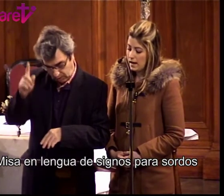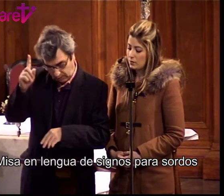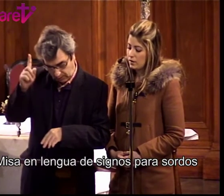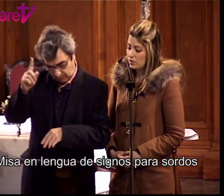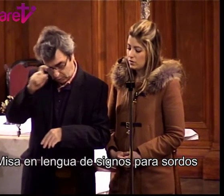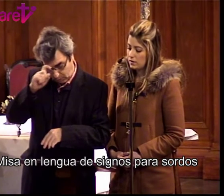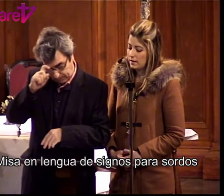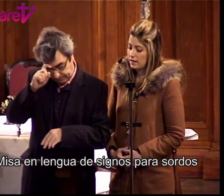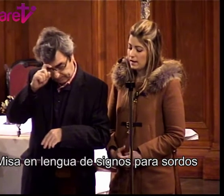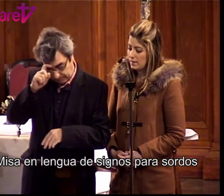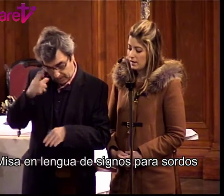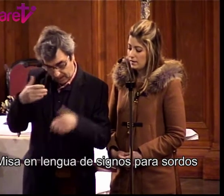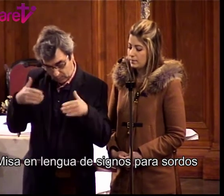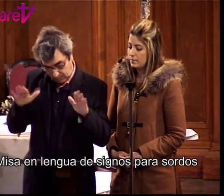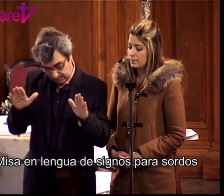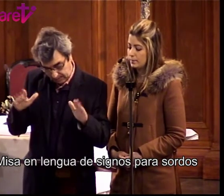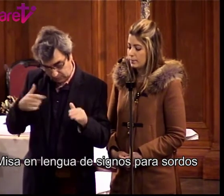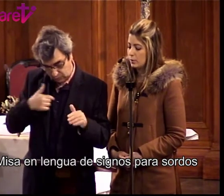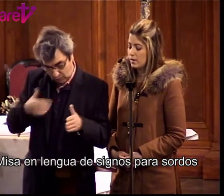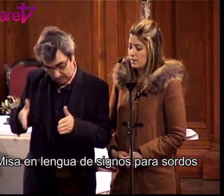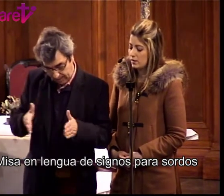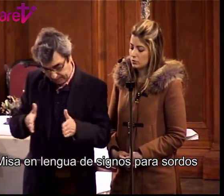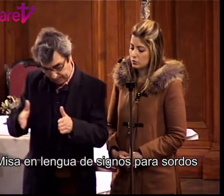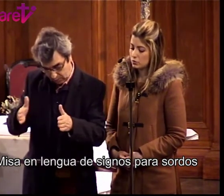aunque yo camine por caminos oscuros.